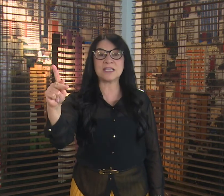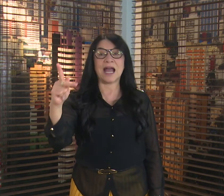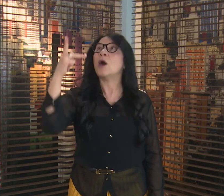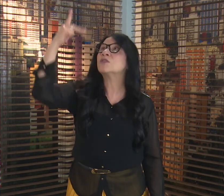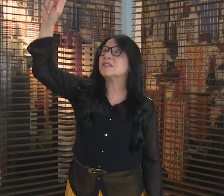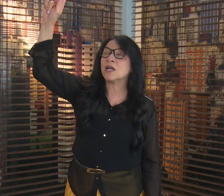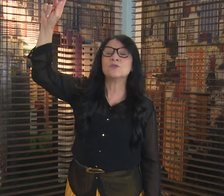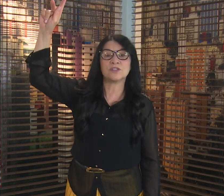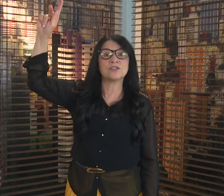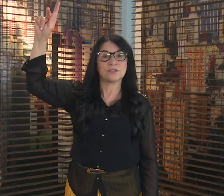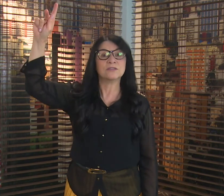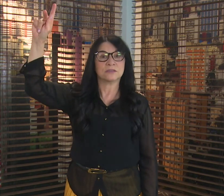aos seus